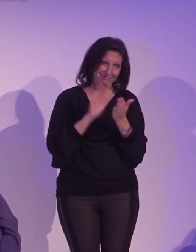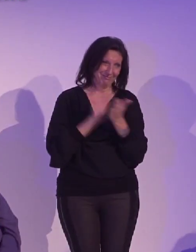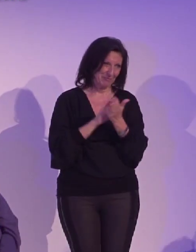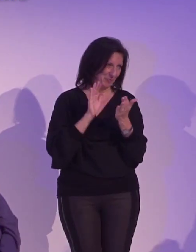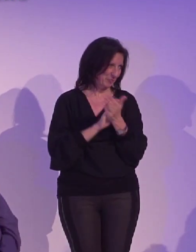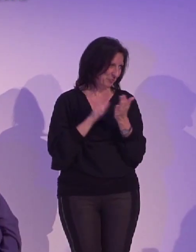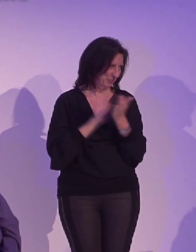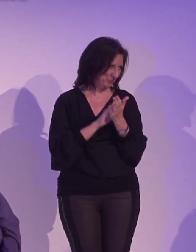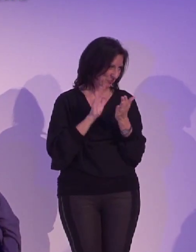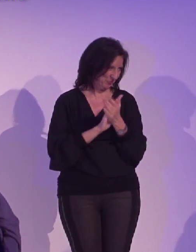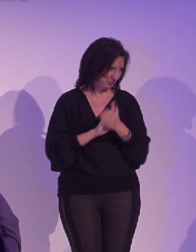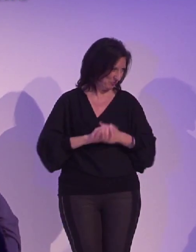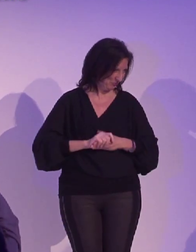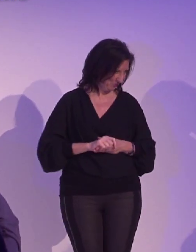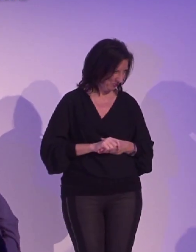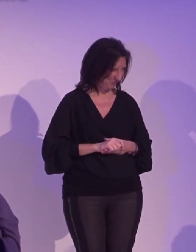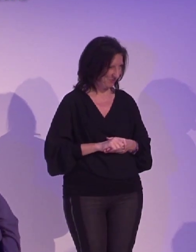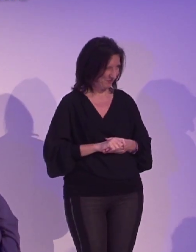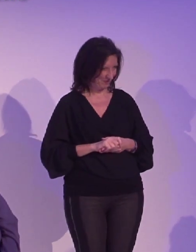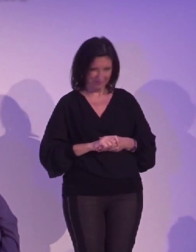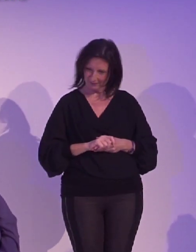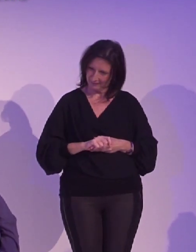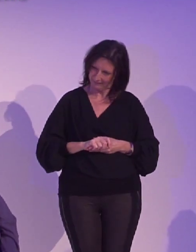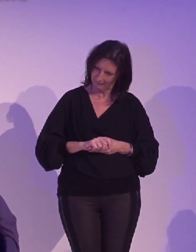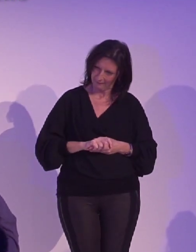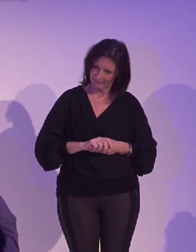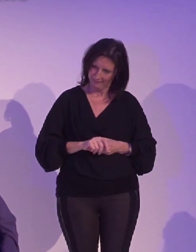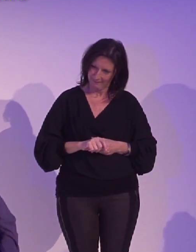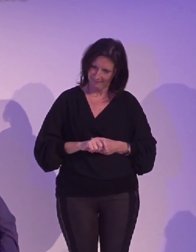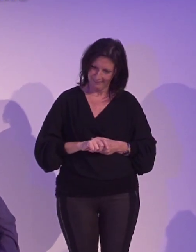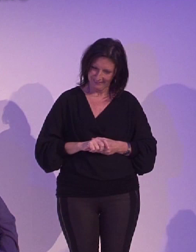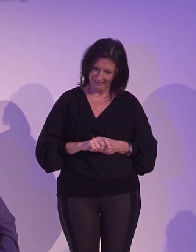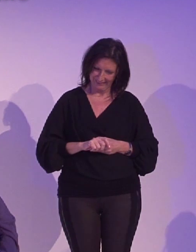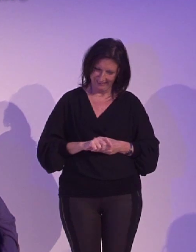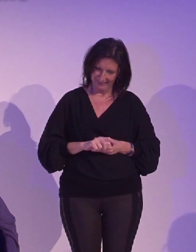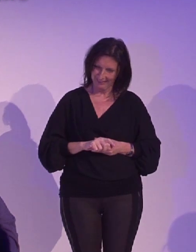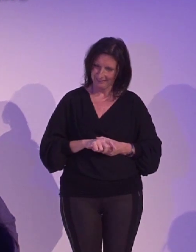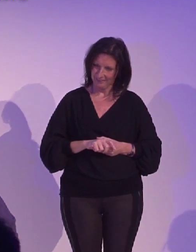hören Sie genau zu. Literatur vom Feinsten.